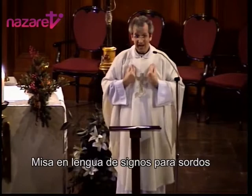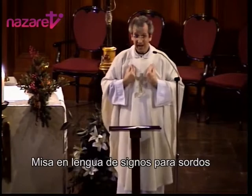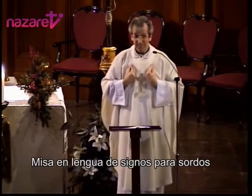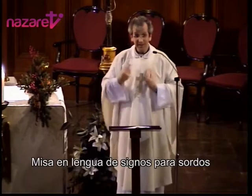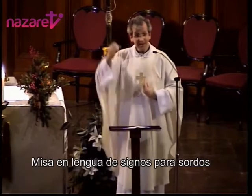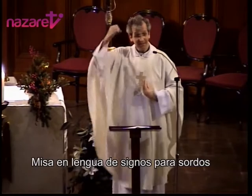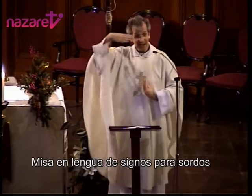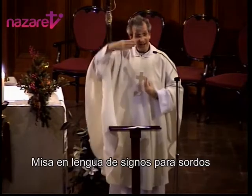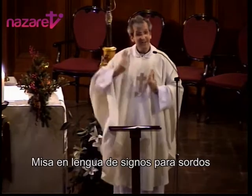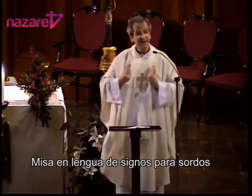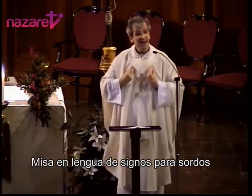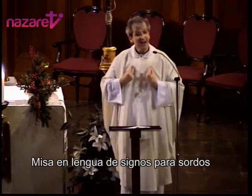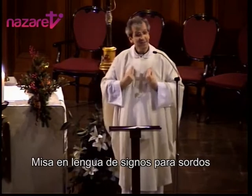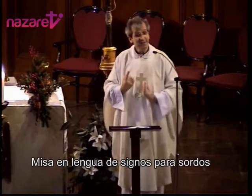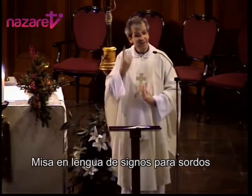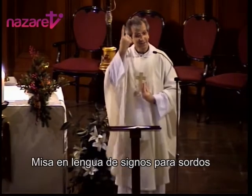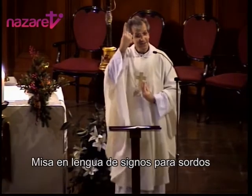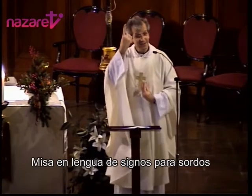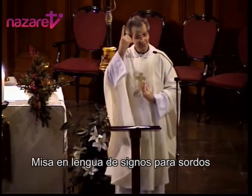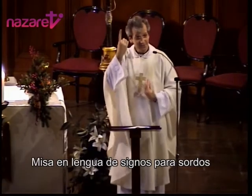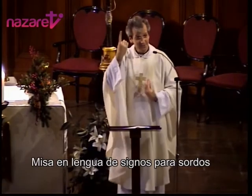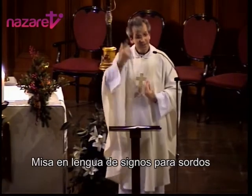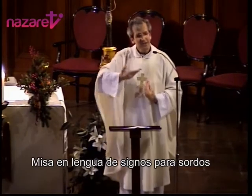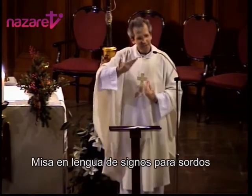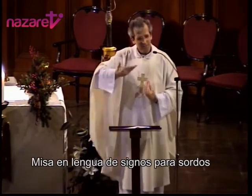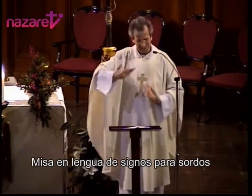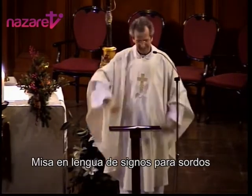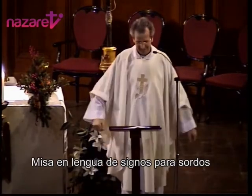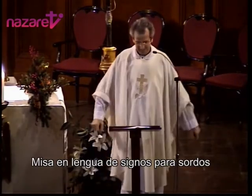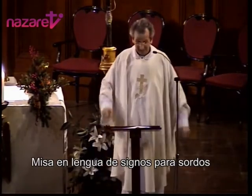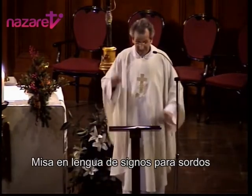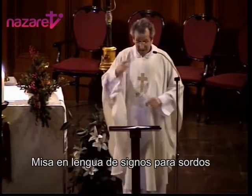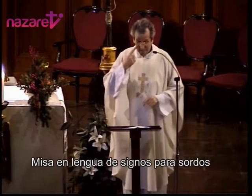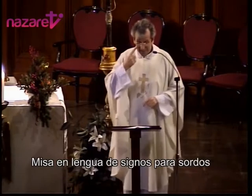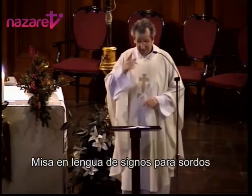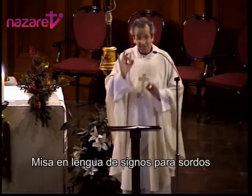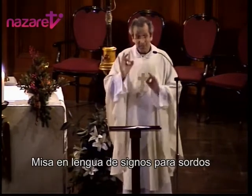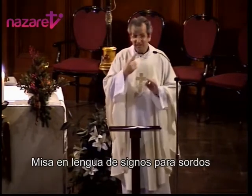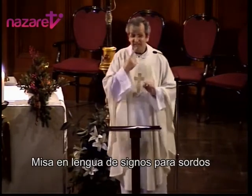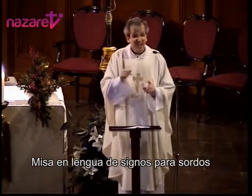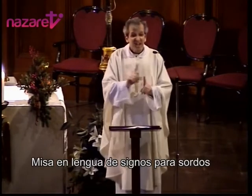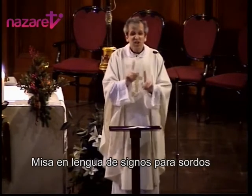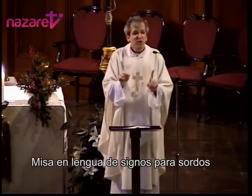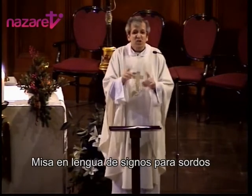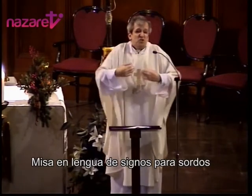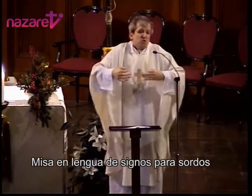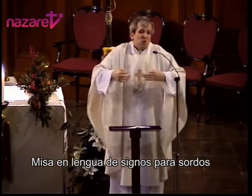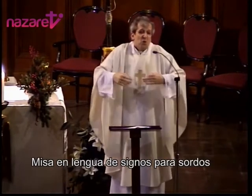la vida de la gracia, a la vida de Dios. Importante. Y mirad si es importante que dice, y no es solo